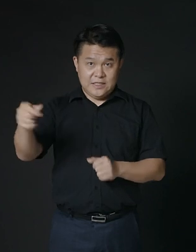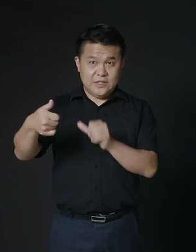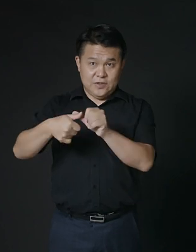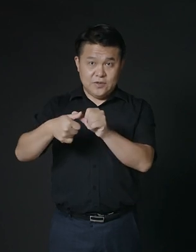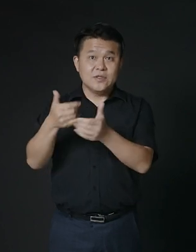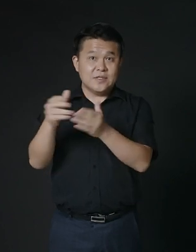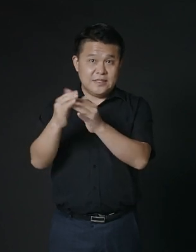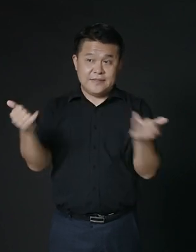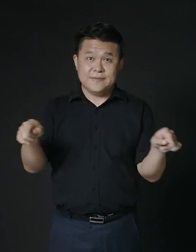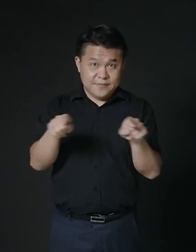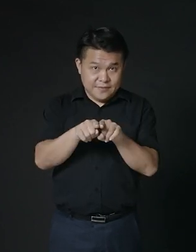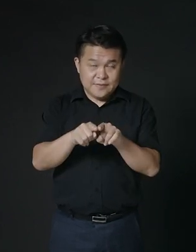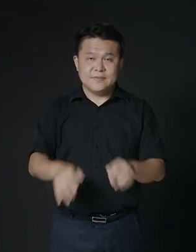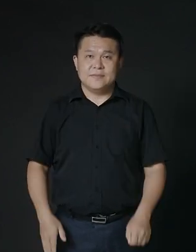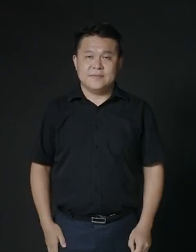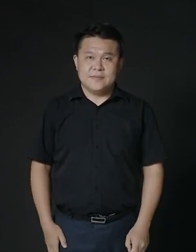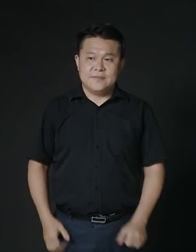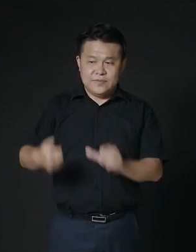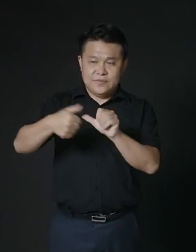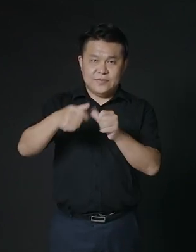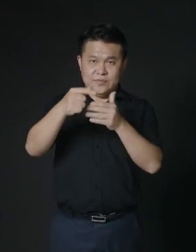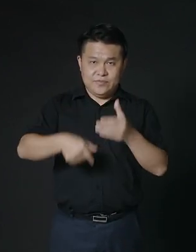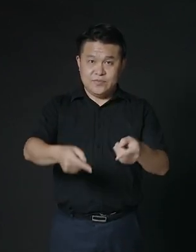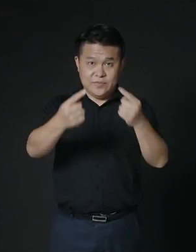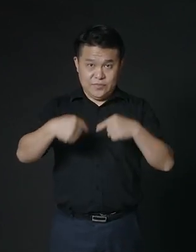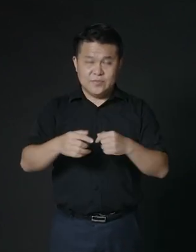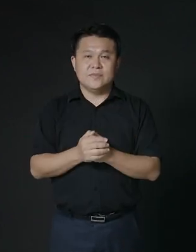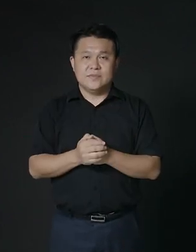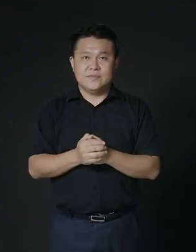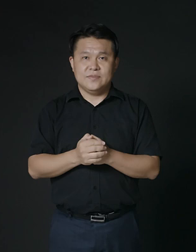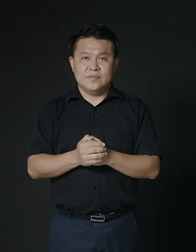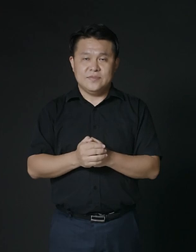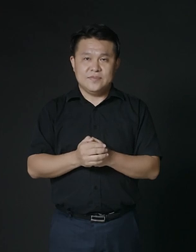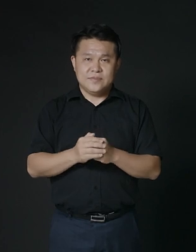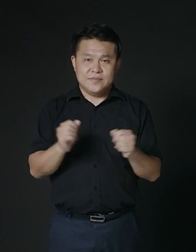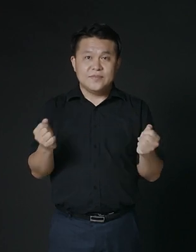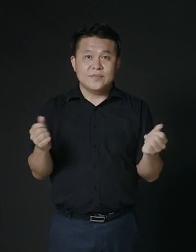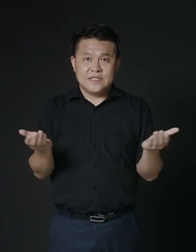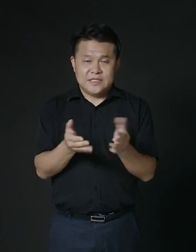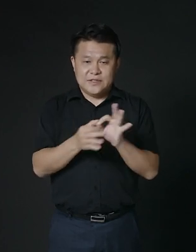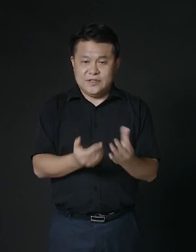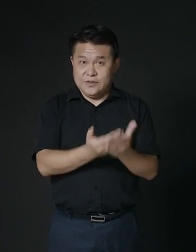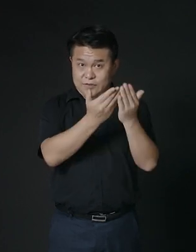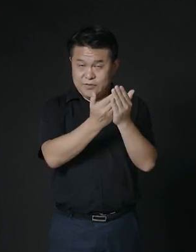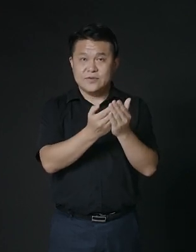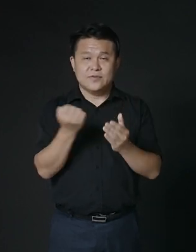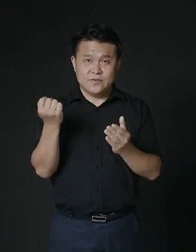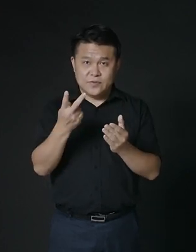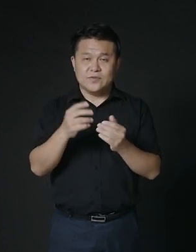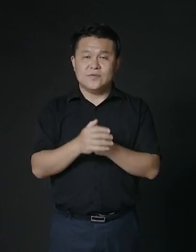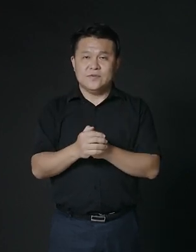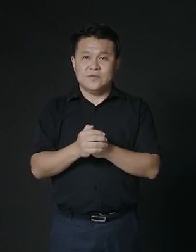작가들과 함께 멘토링 프로그램을 진행하여 작업 쩍 성장을 도모 하였고